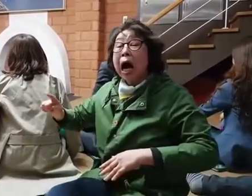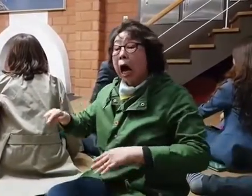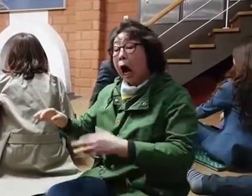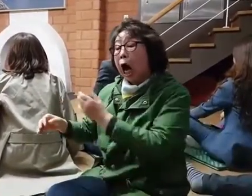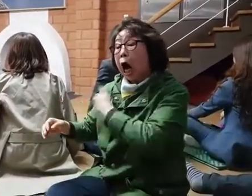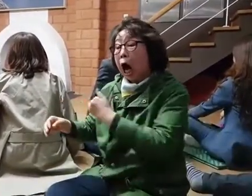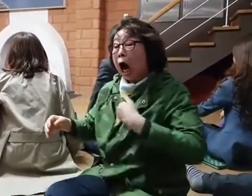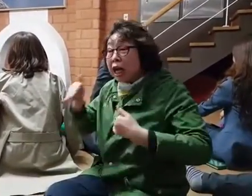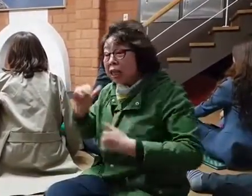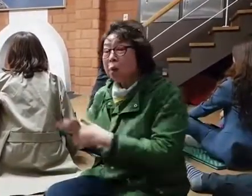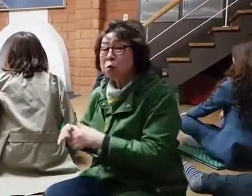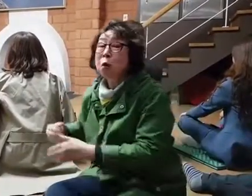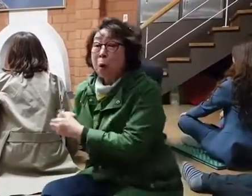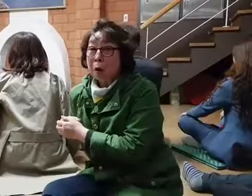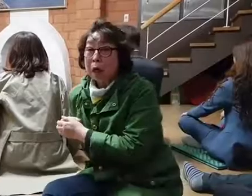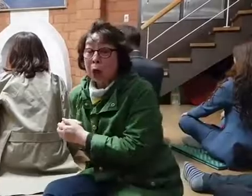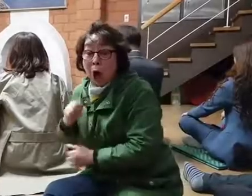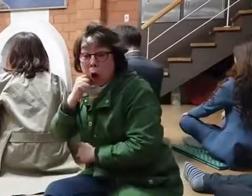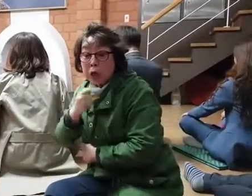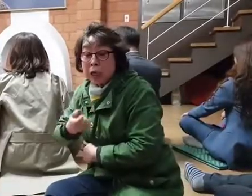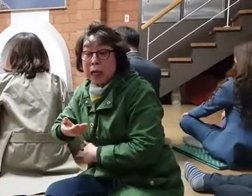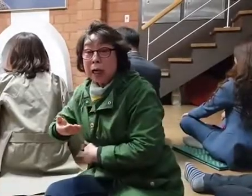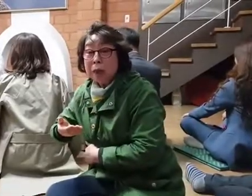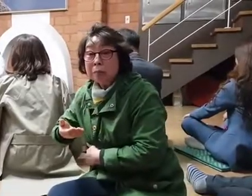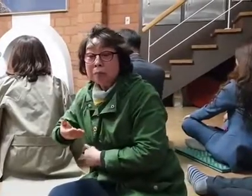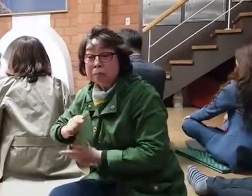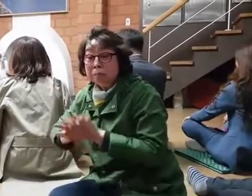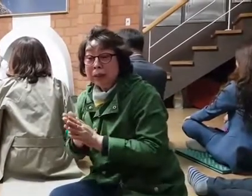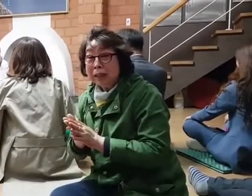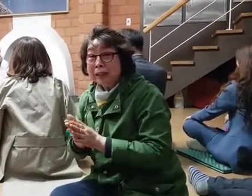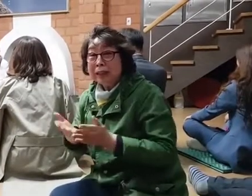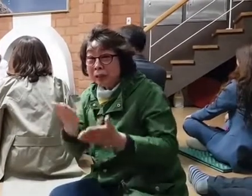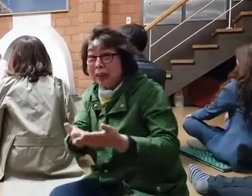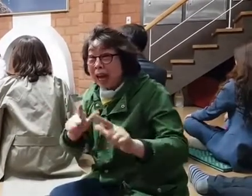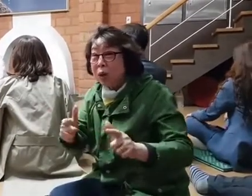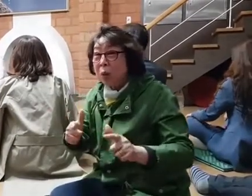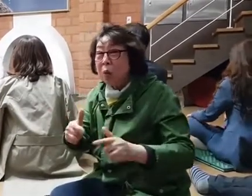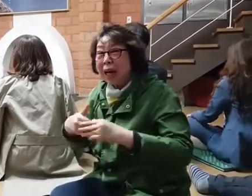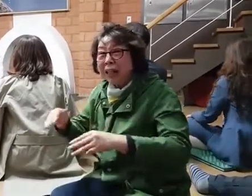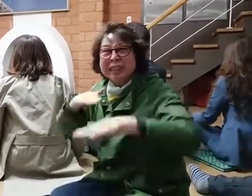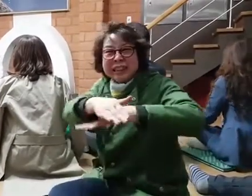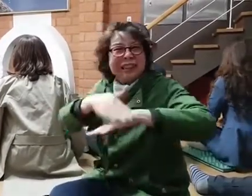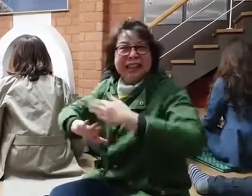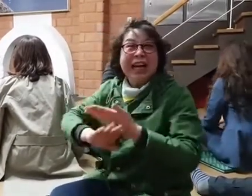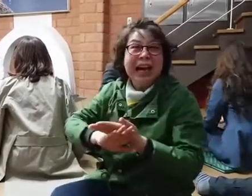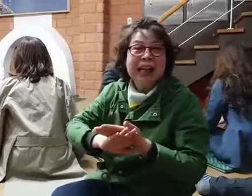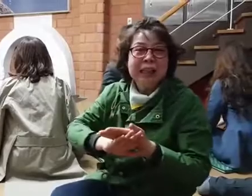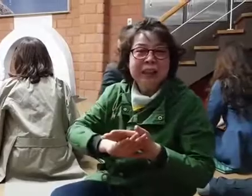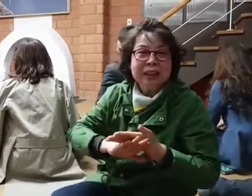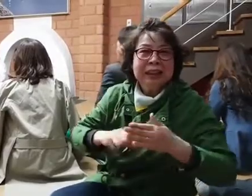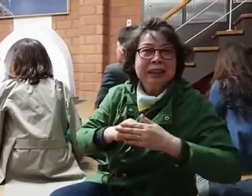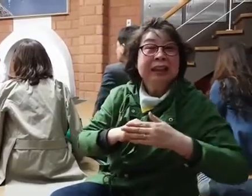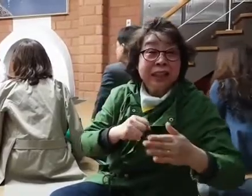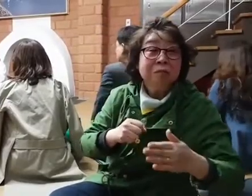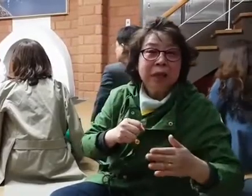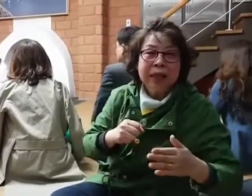있는 사람들이 이렇게 해가지고 어려운 사람들을 이렇게 안 변하고 체제를 가져가려 하는 거고 요런 거거든요.